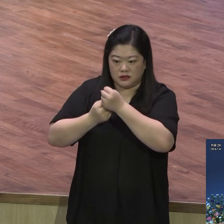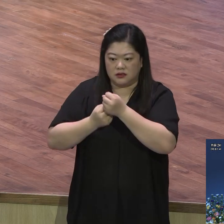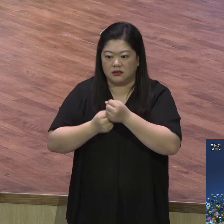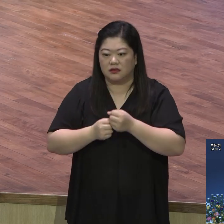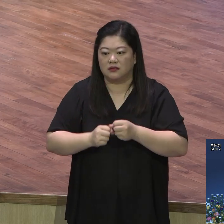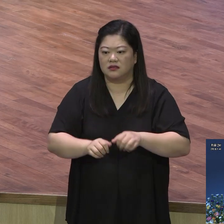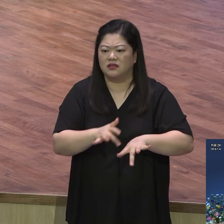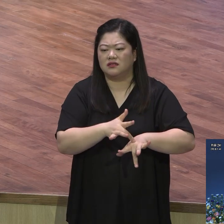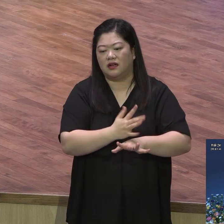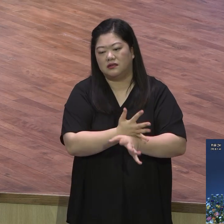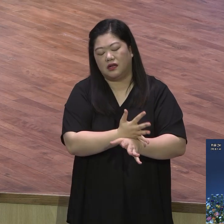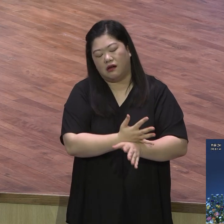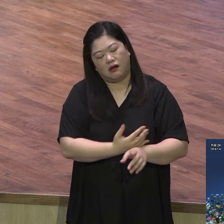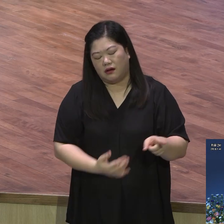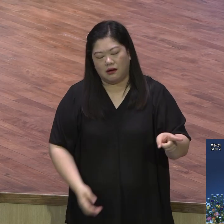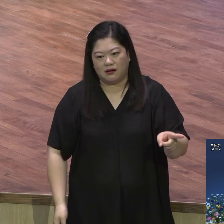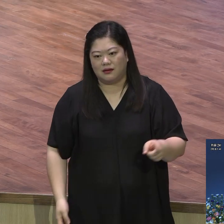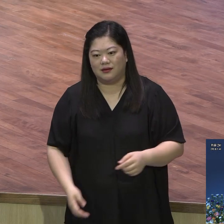그 보통 병이 아닙니다.